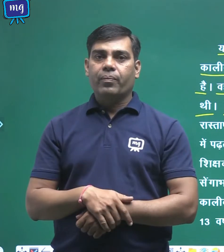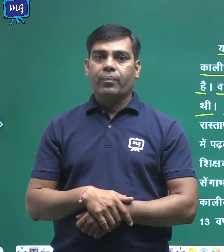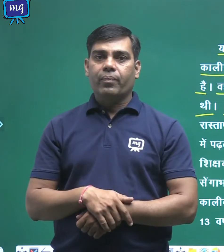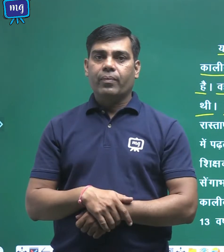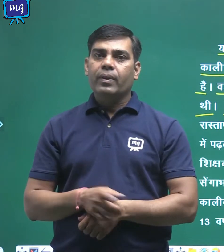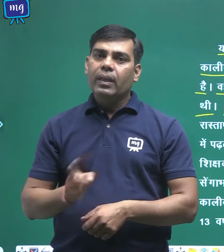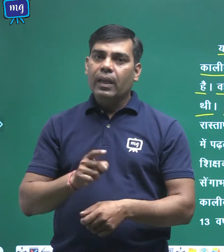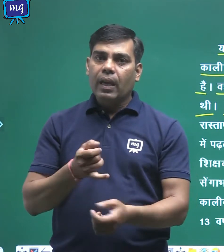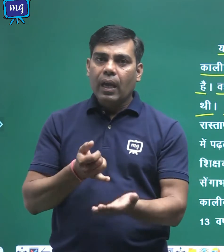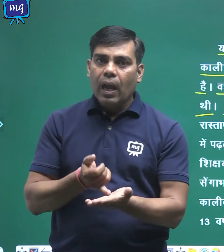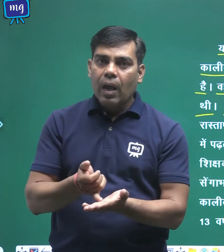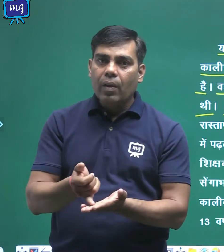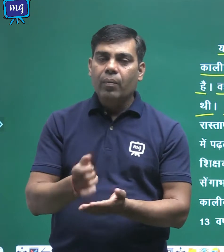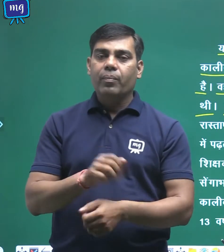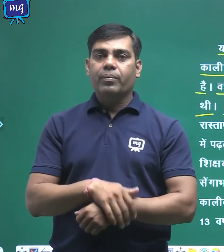गांव